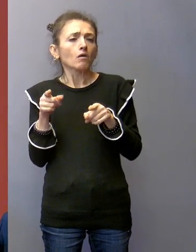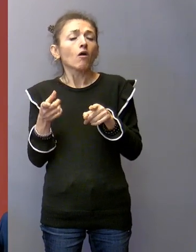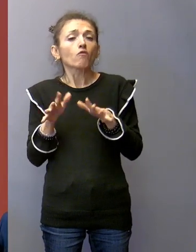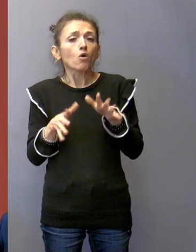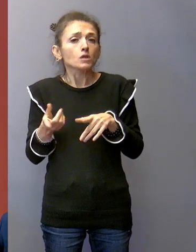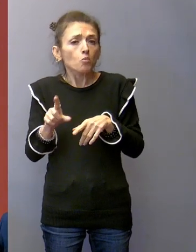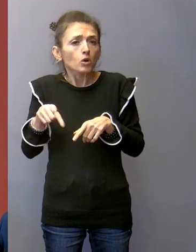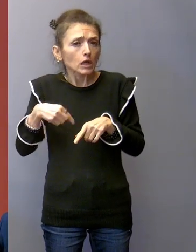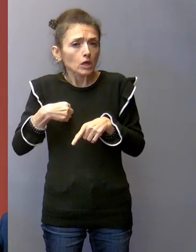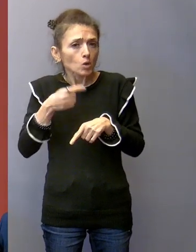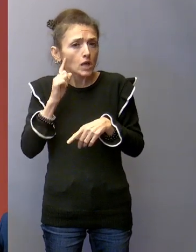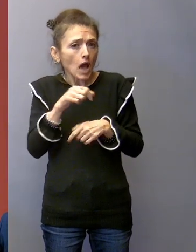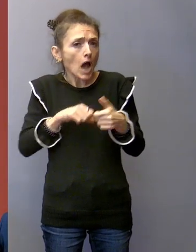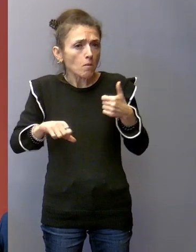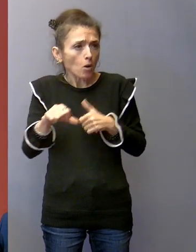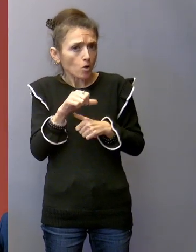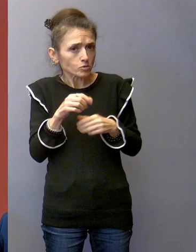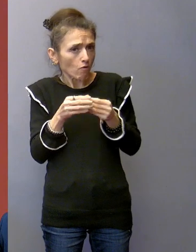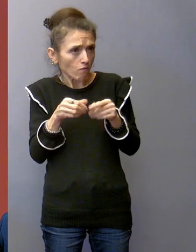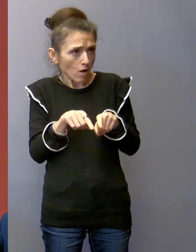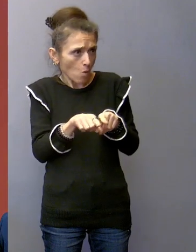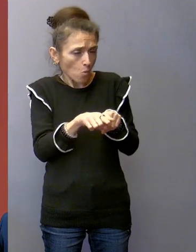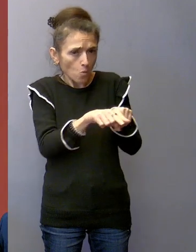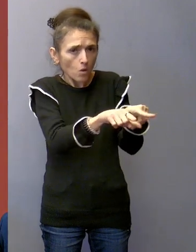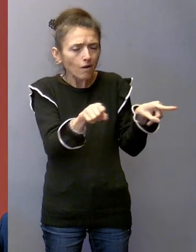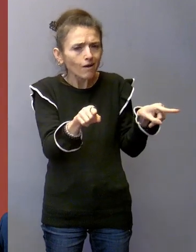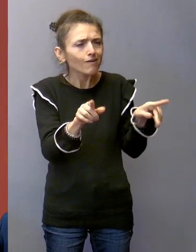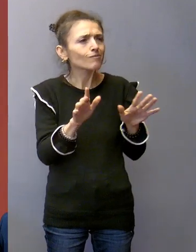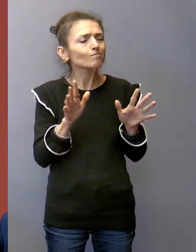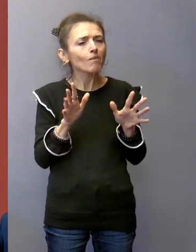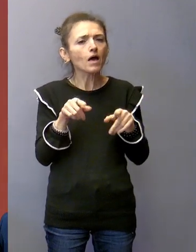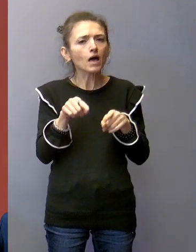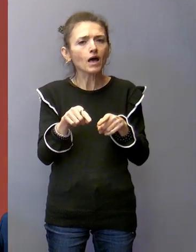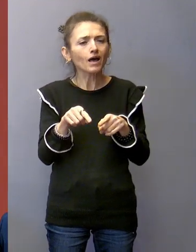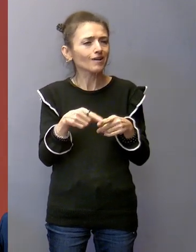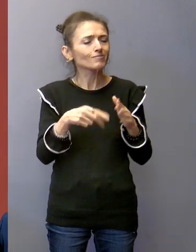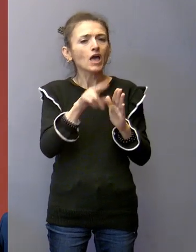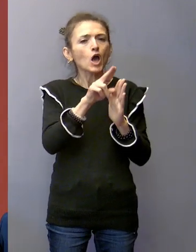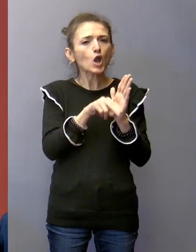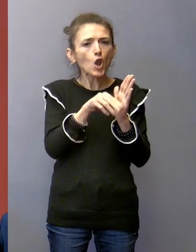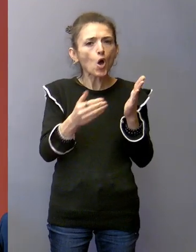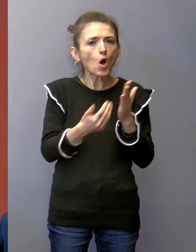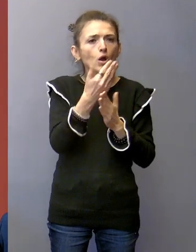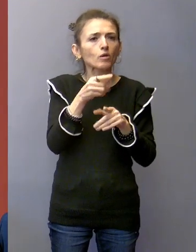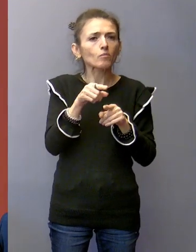anch'io però poi non si traduce in cementificazione abusivismo